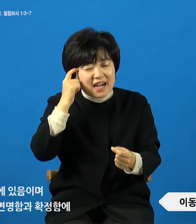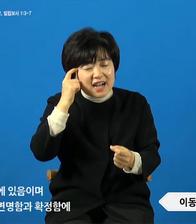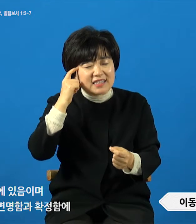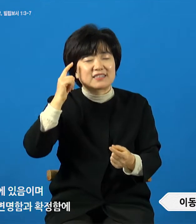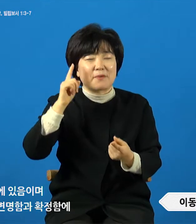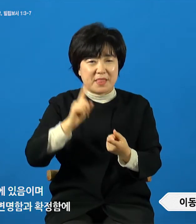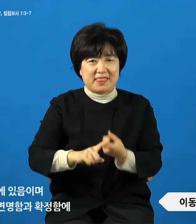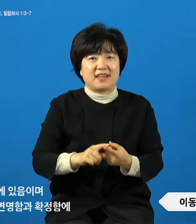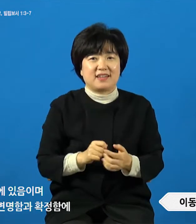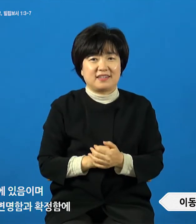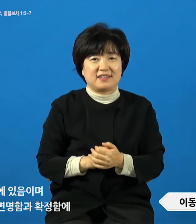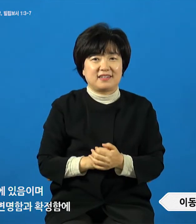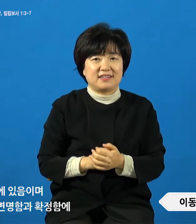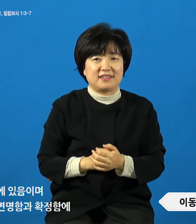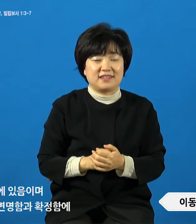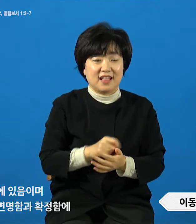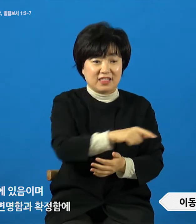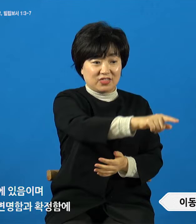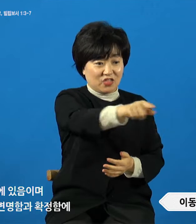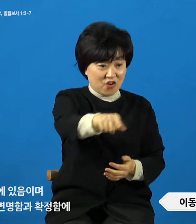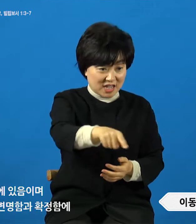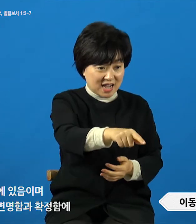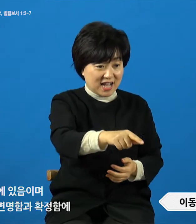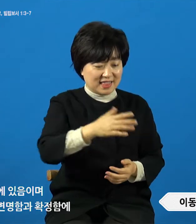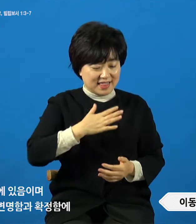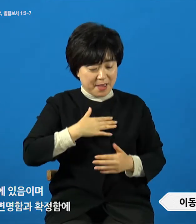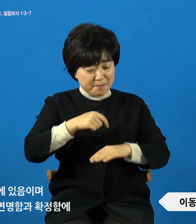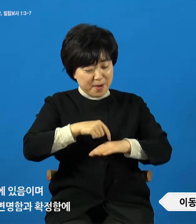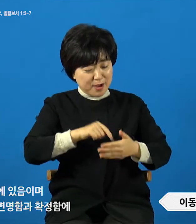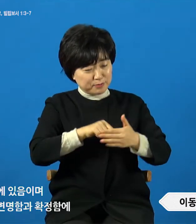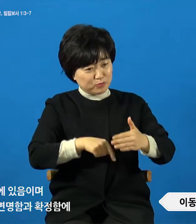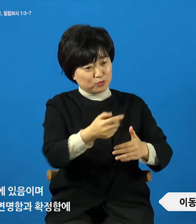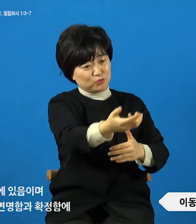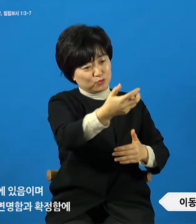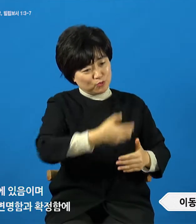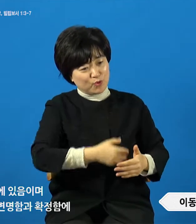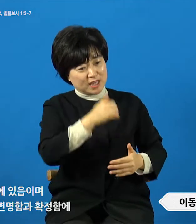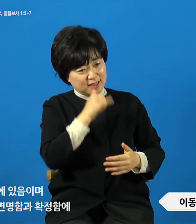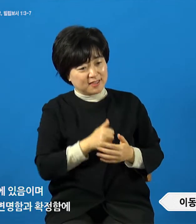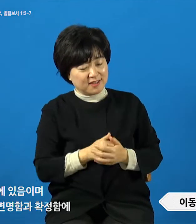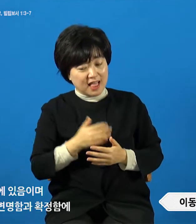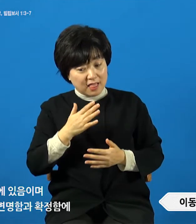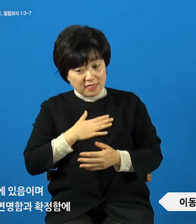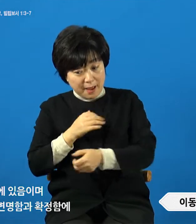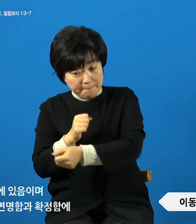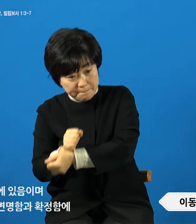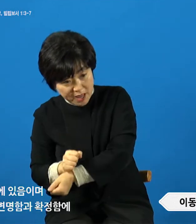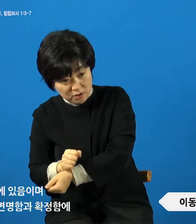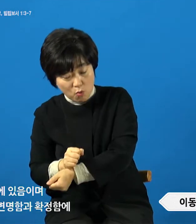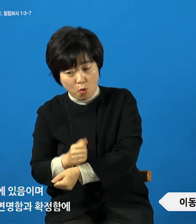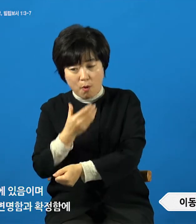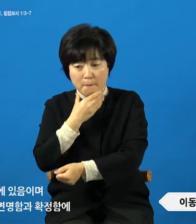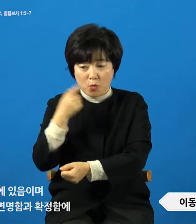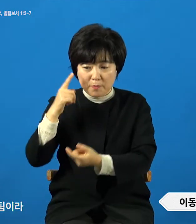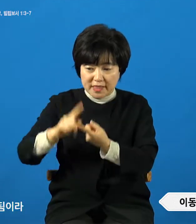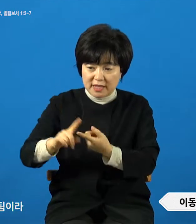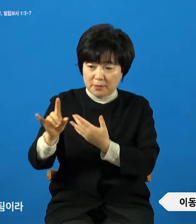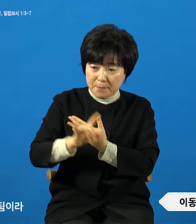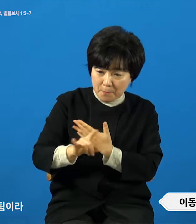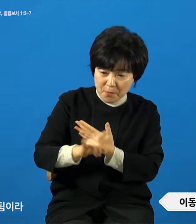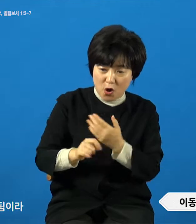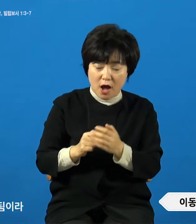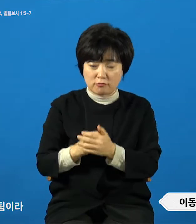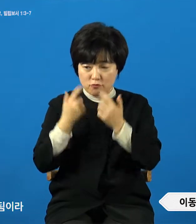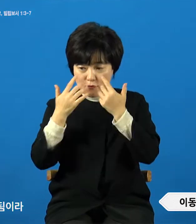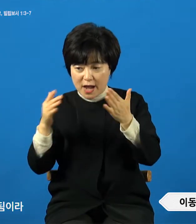마땅하니 이는 너희가 내 마음에 있음이요 나의 매임과 복음을 변명함과 확정함에